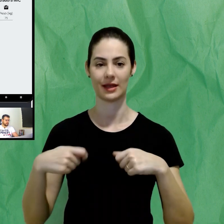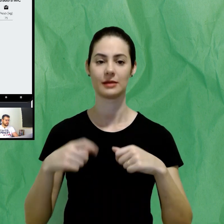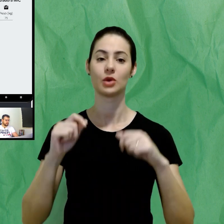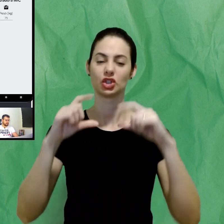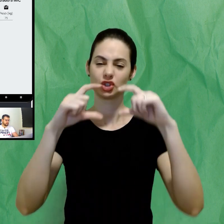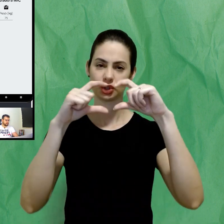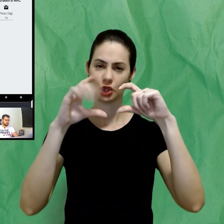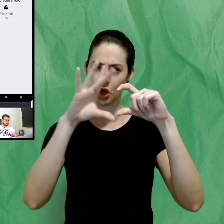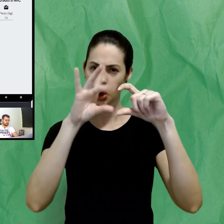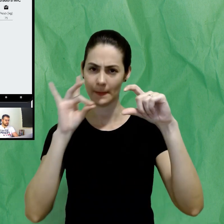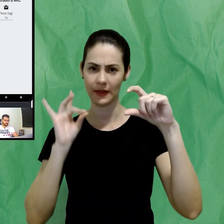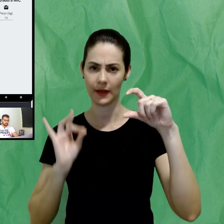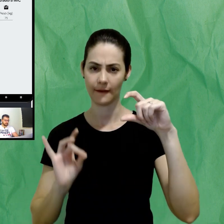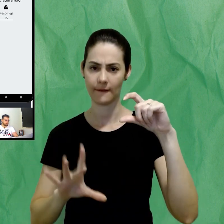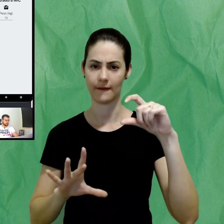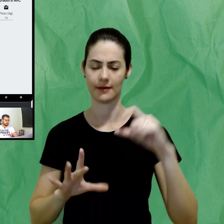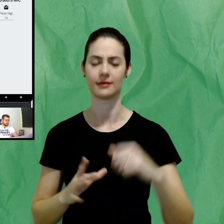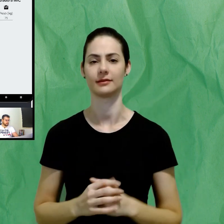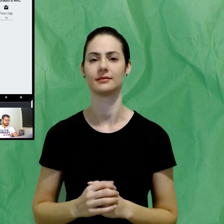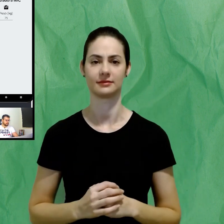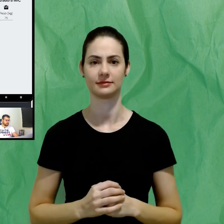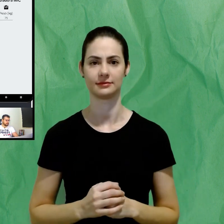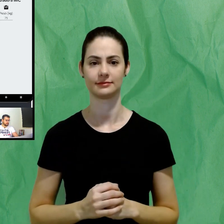copiar esse text input aqui,